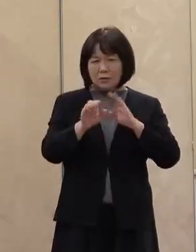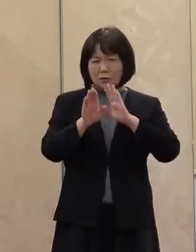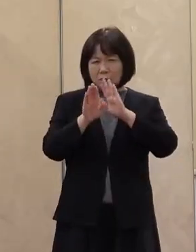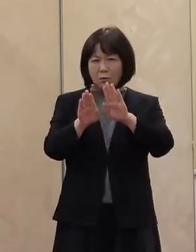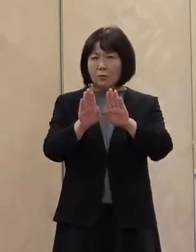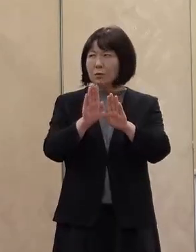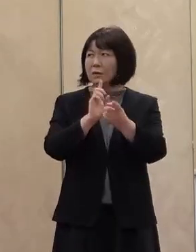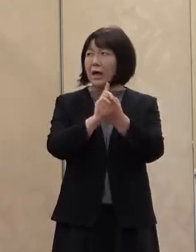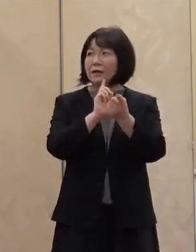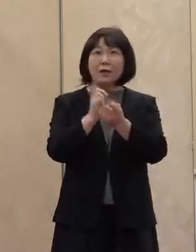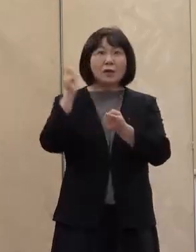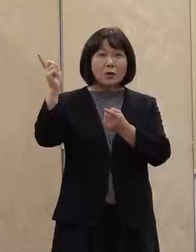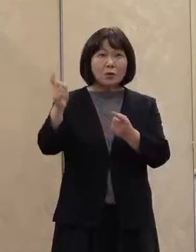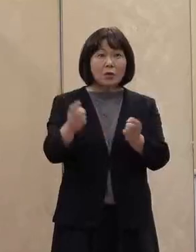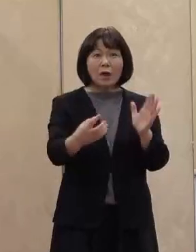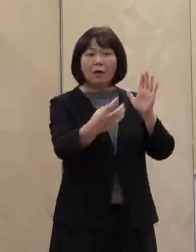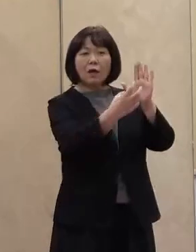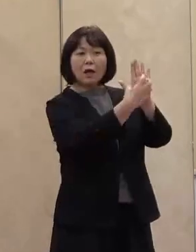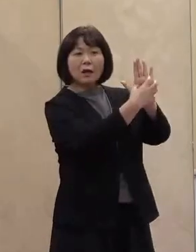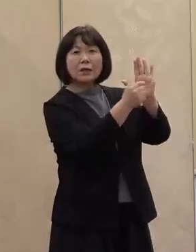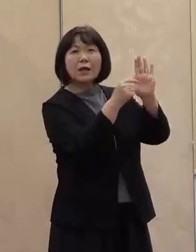これをね張り出してる